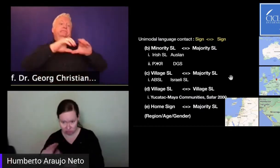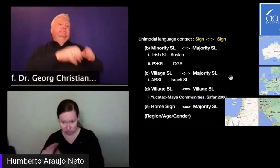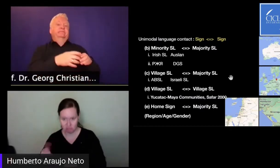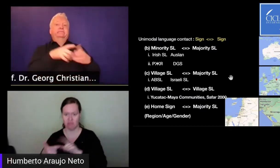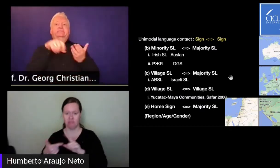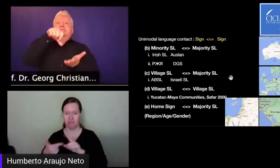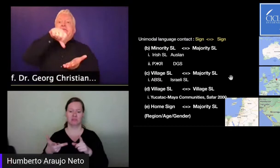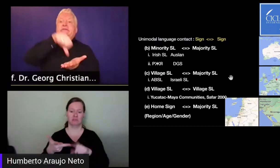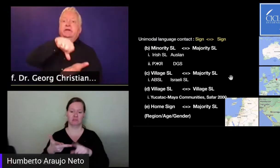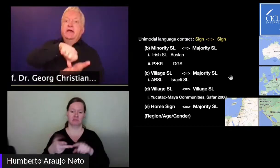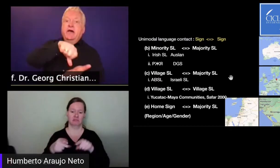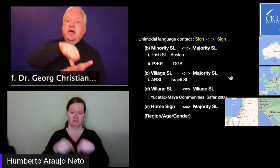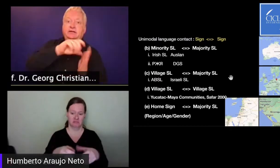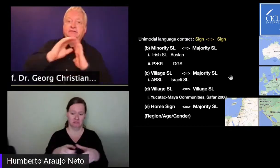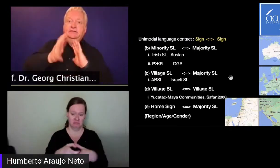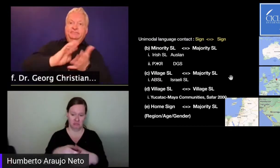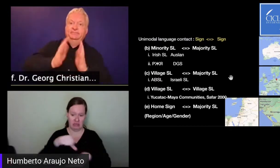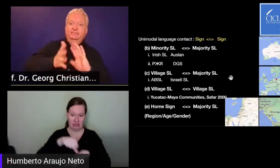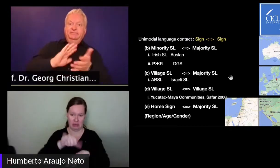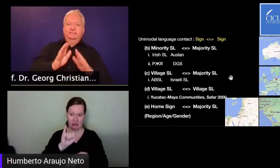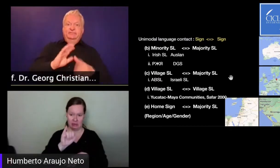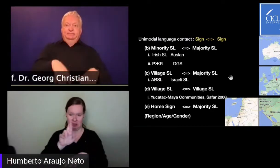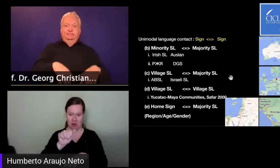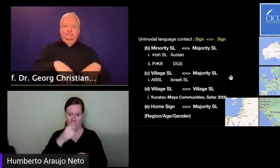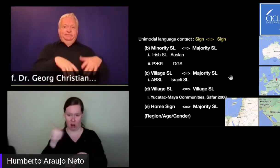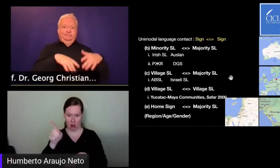daquela língua de sinais daquela região.